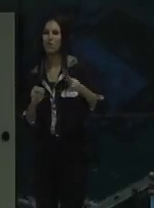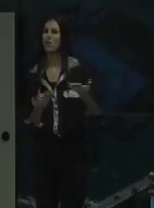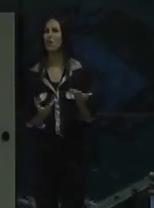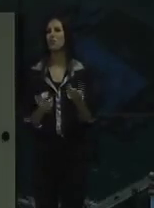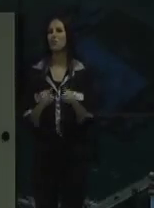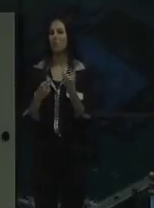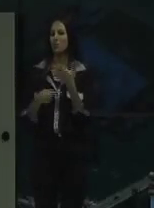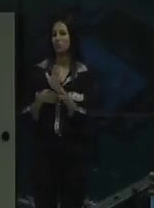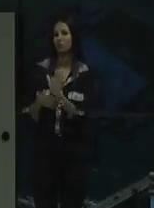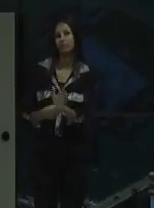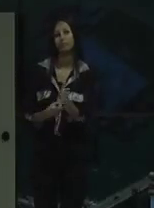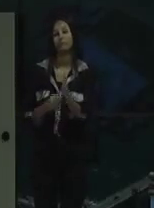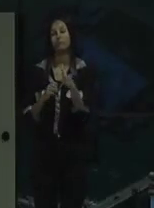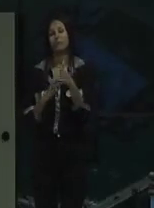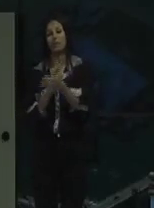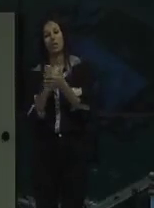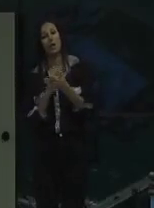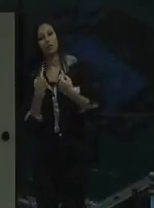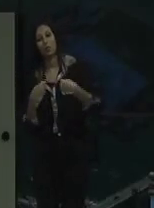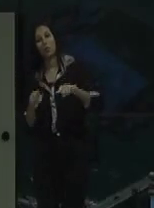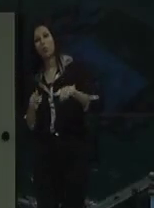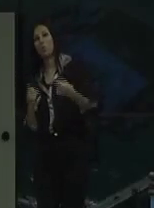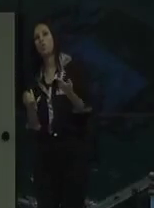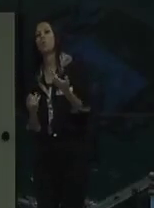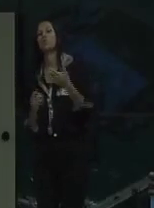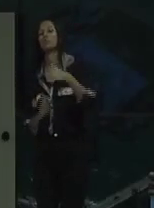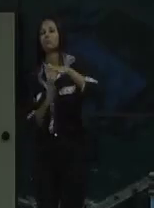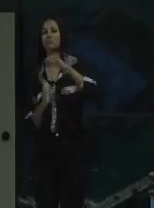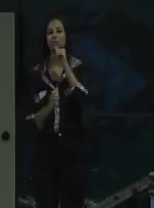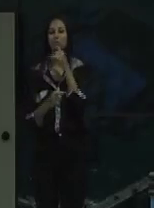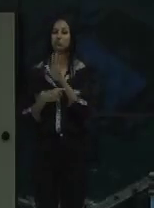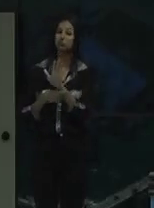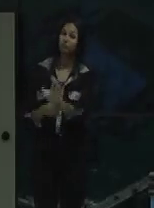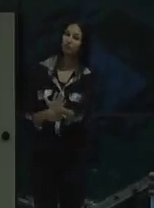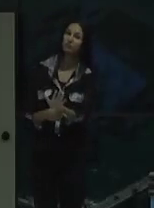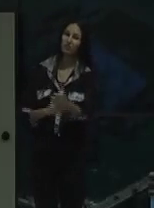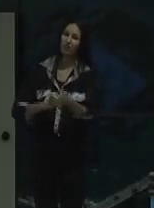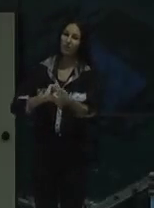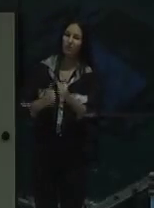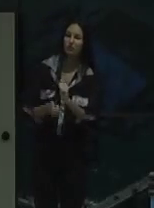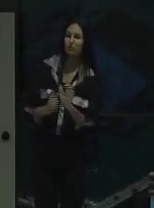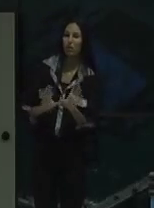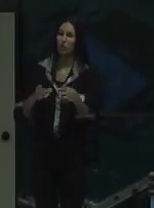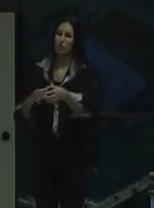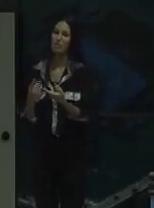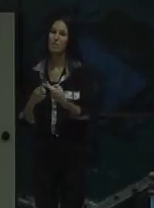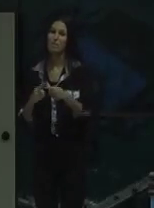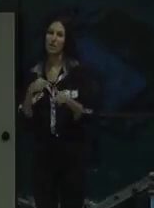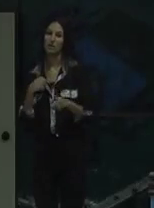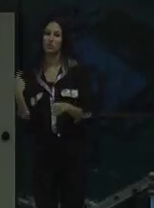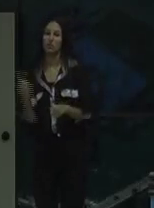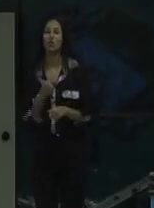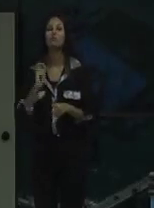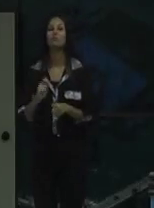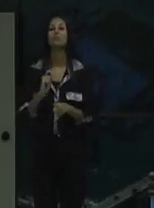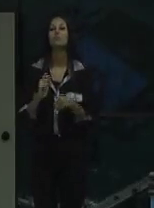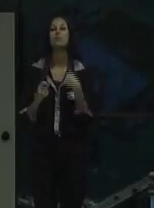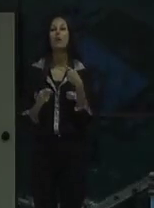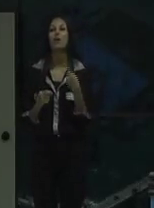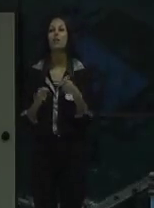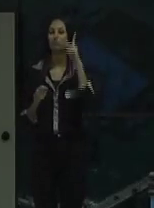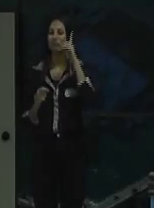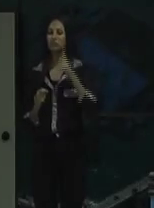ao patrocínio da Embasa a micareta, nada contra ao patrocínio ao time de futebol. Mas o que nós estamos defendendo aqui é o